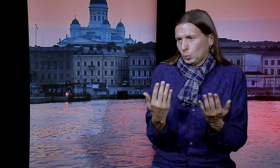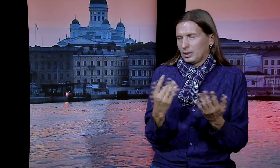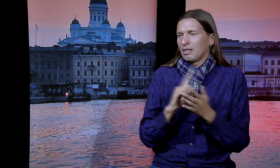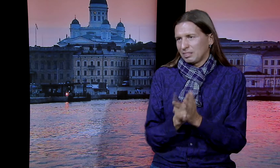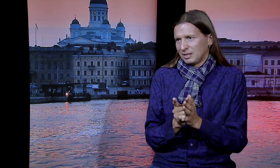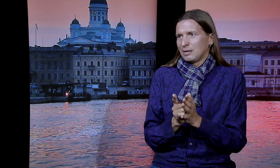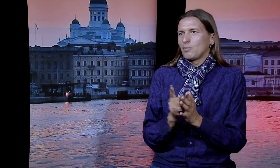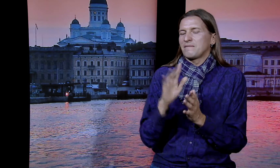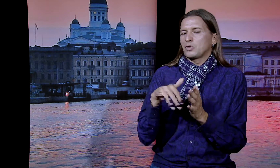vähän aikaan.